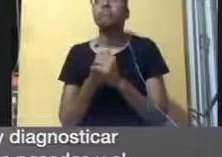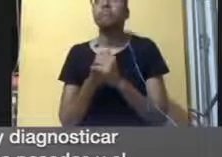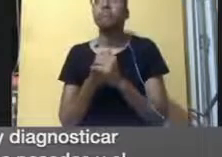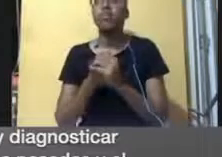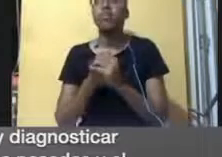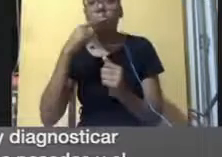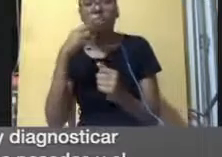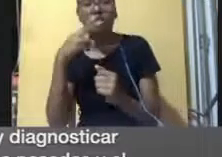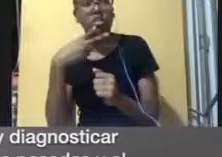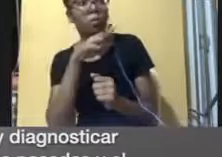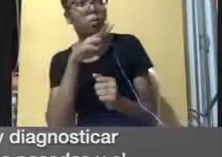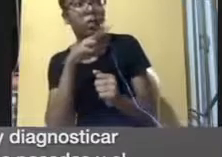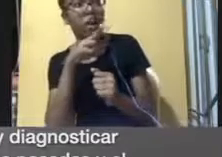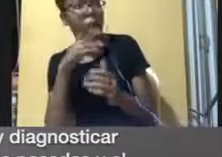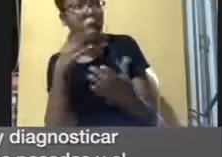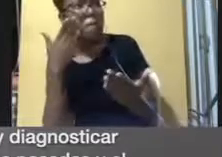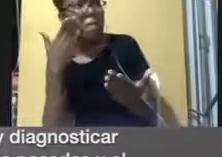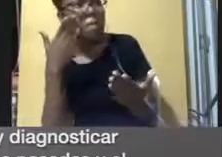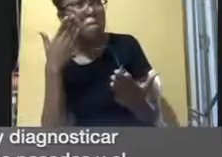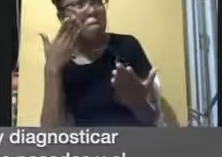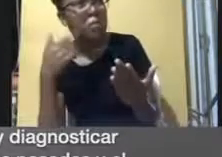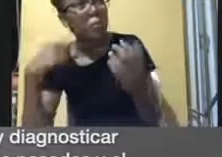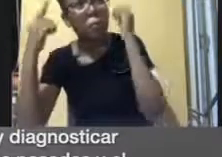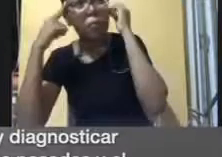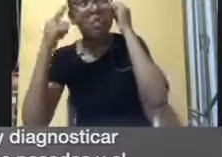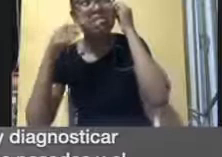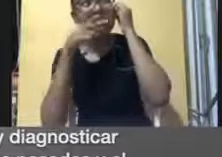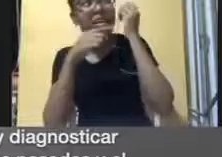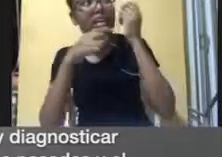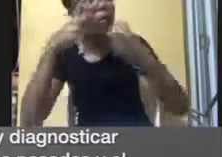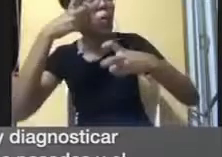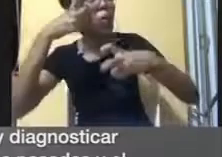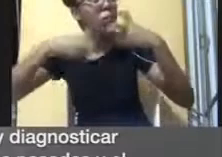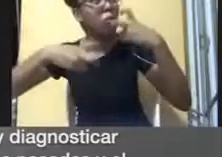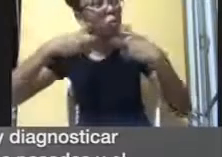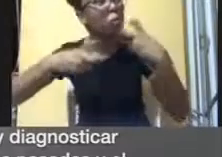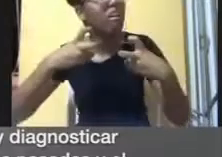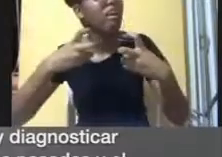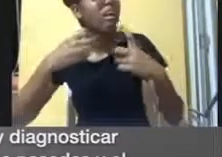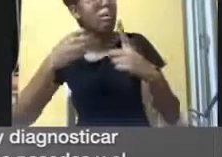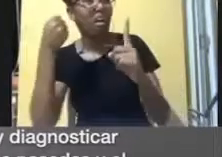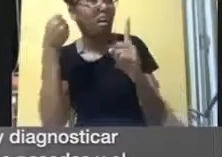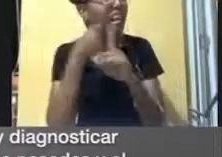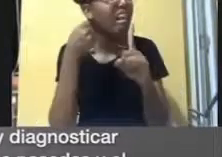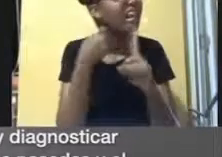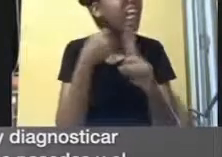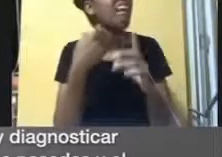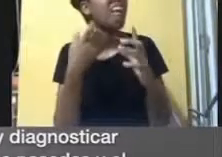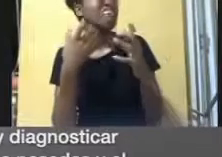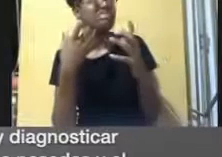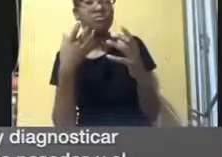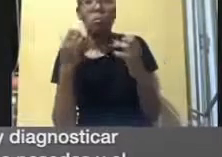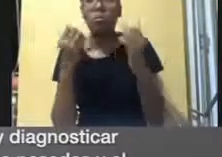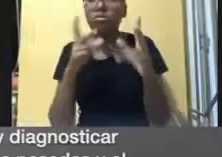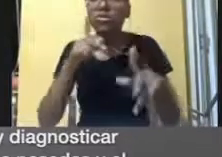es la palabra favorita para decir, ay Dios mío, ese mudo por ahí es tan agresivo, ese mudo por